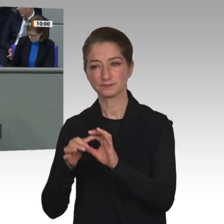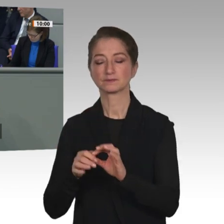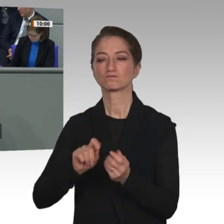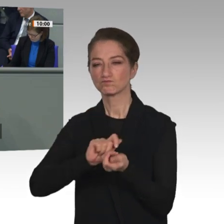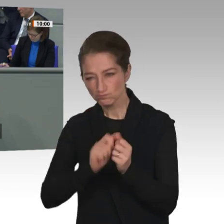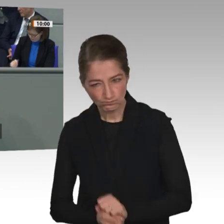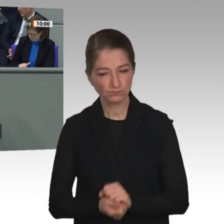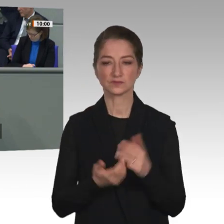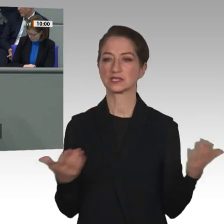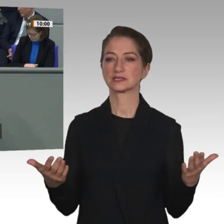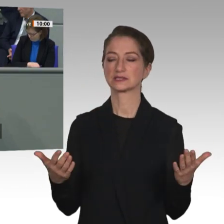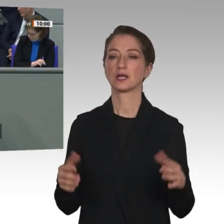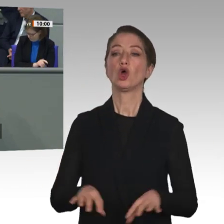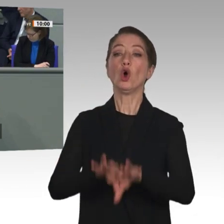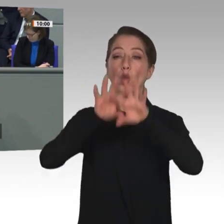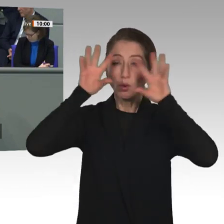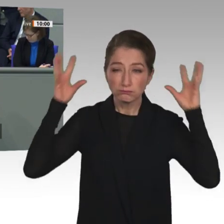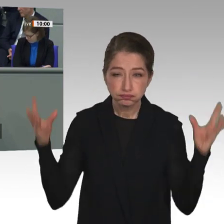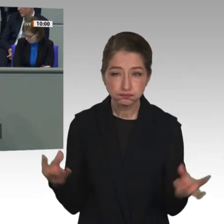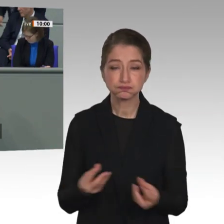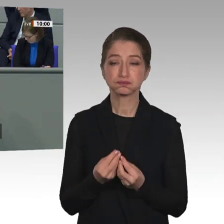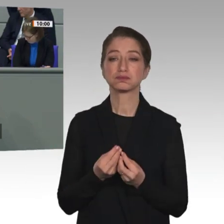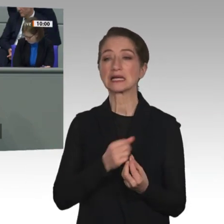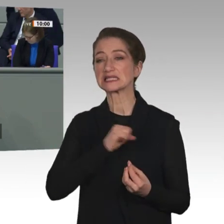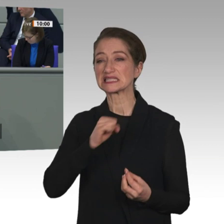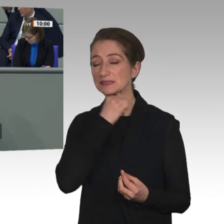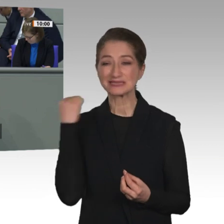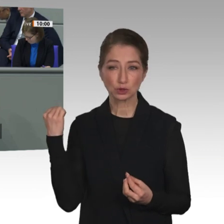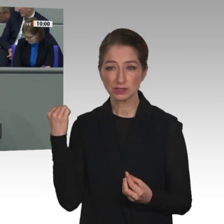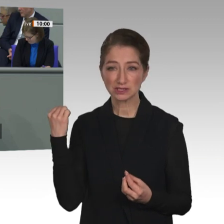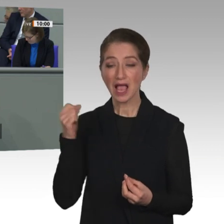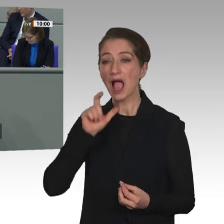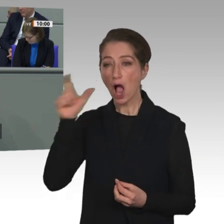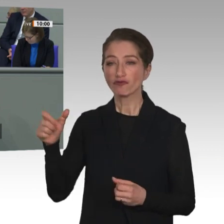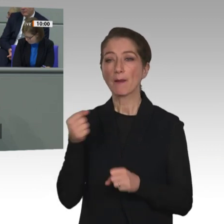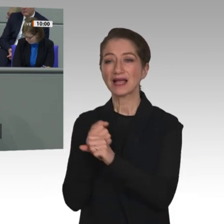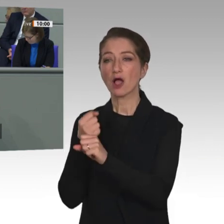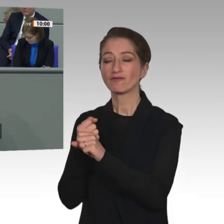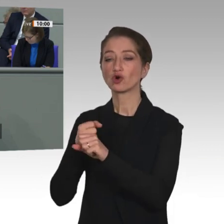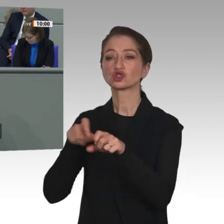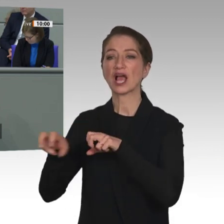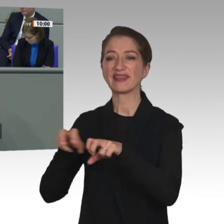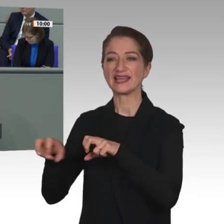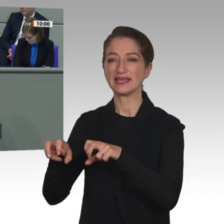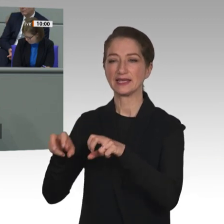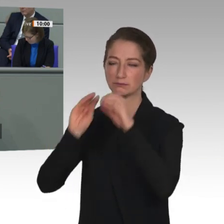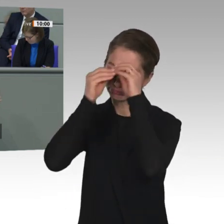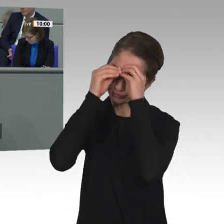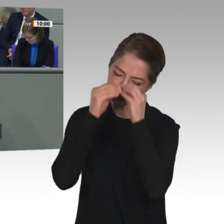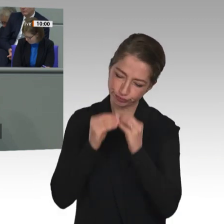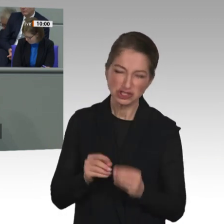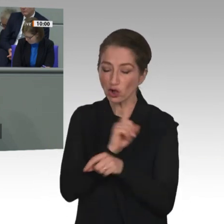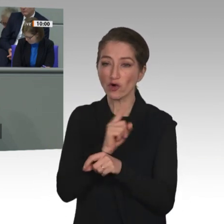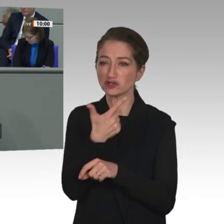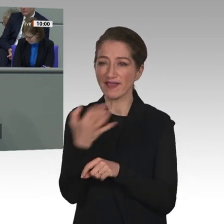Bekämpfungsstrategie des Rechtsextremismus entwickelt, sofort innerhalb von 2 Tagen, mit allen 16 Bundesländern, ohne